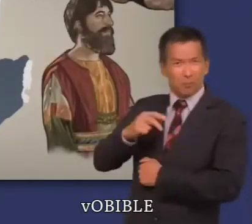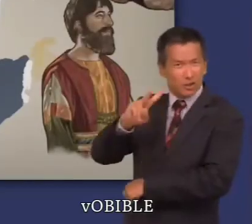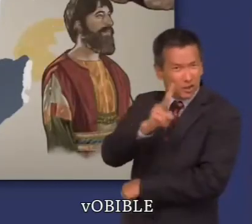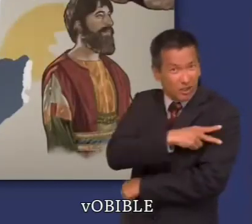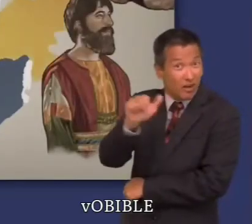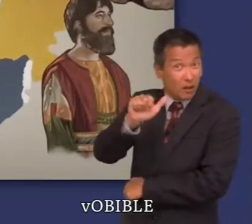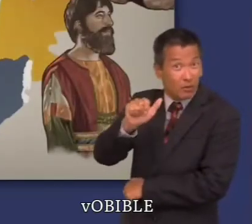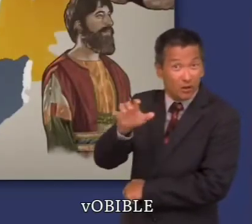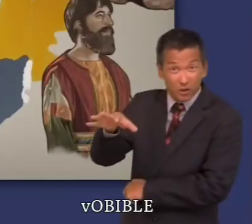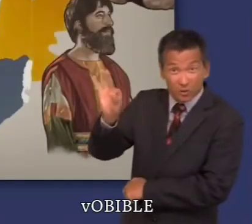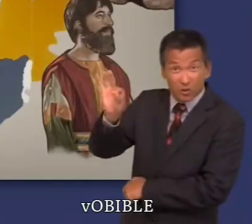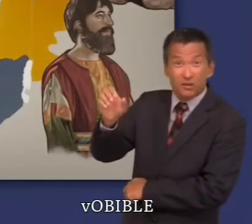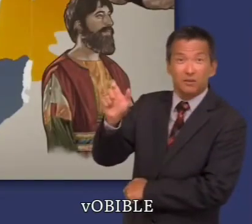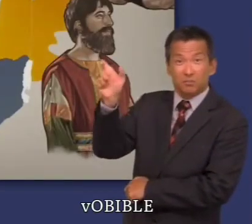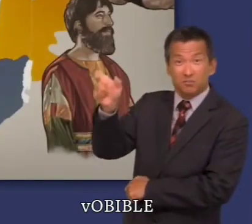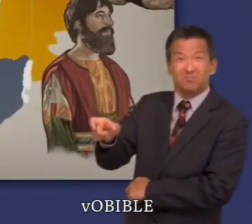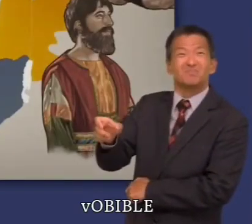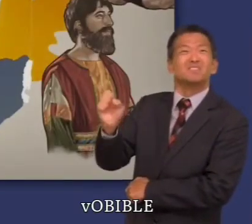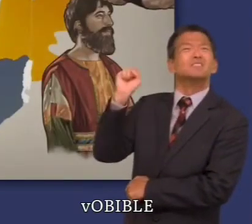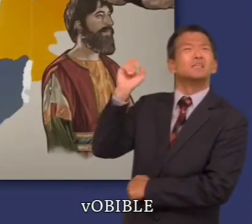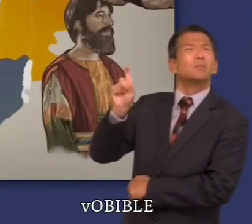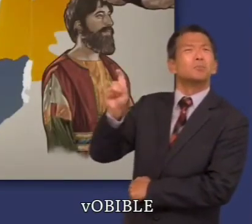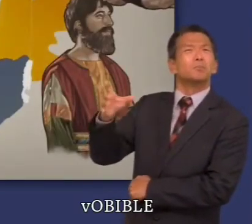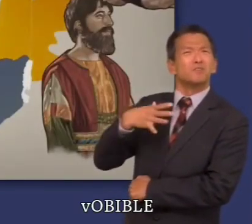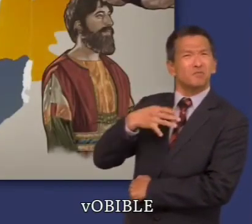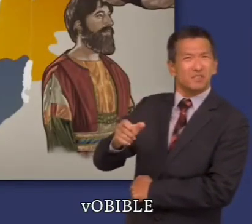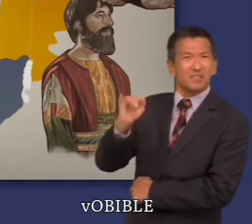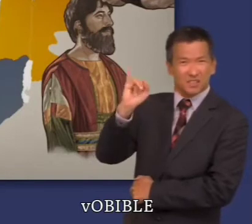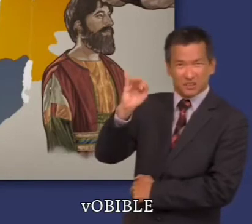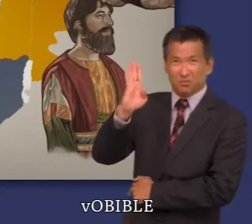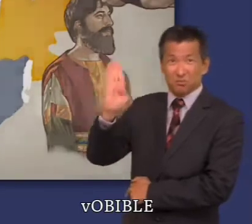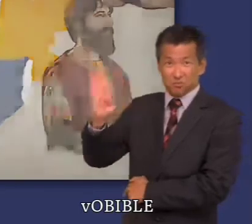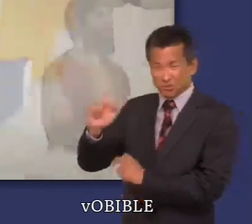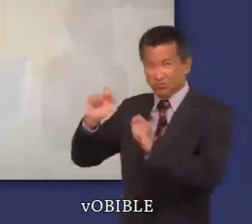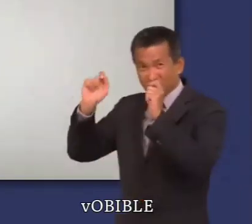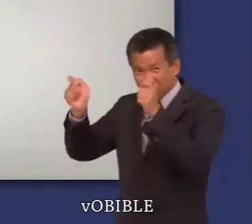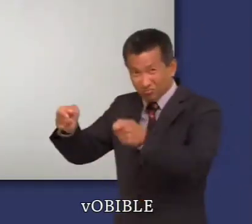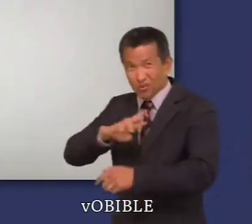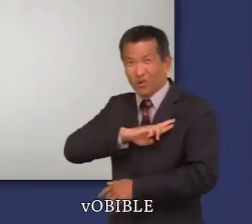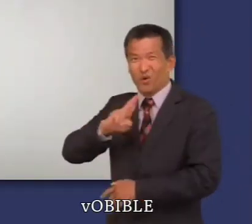Profondément attristé, David compose un chant de deuil qu'il appelle l'Arc.